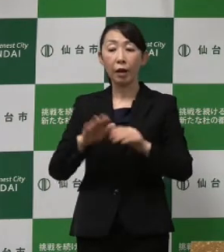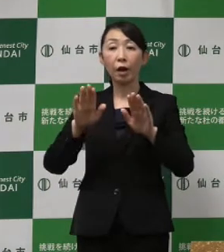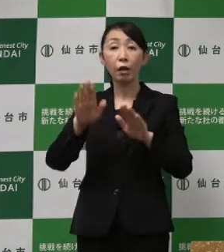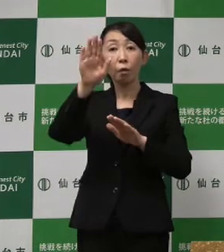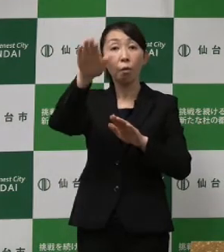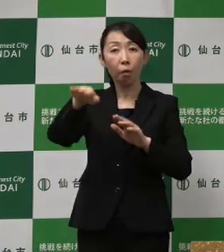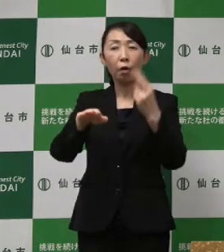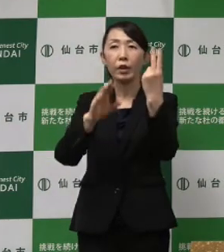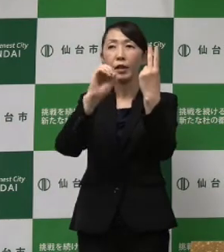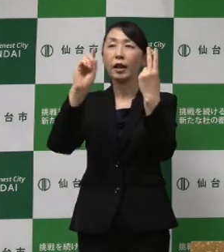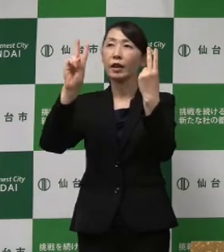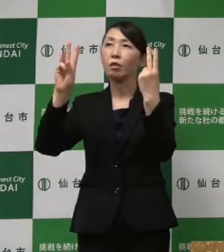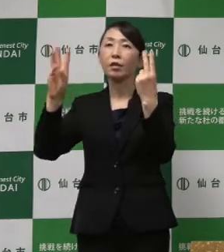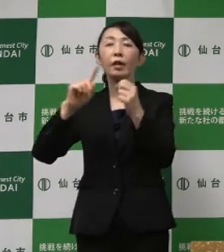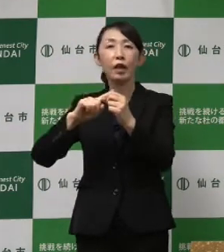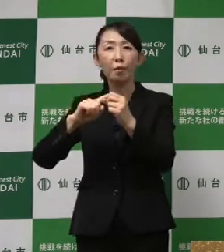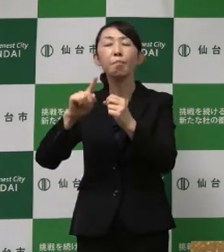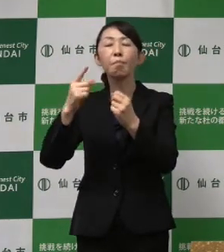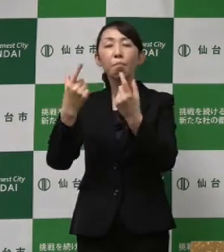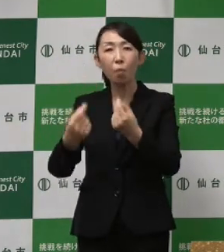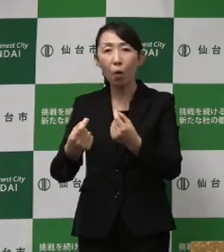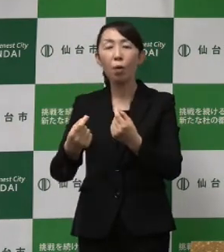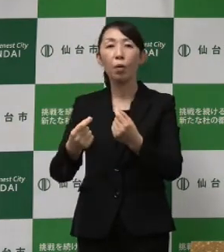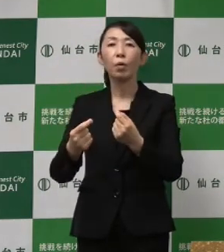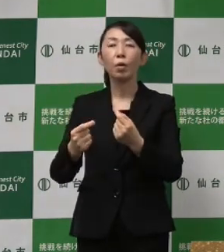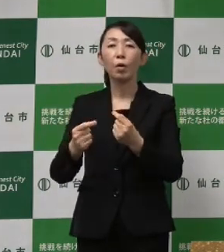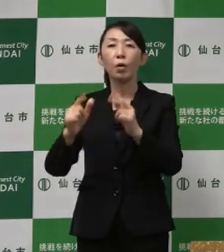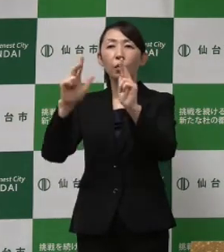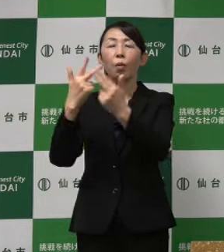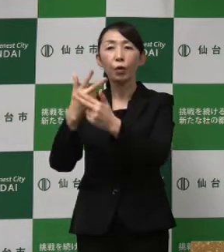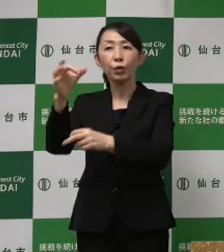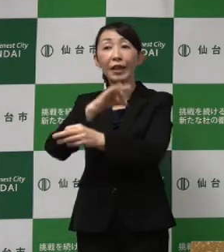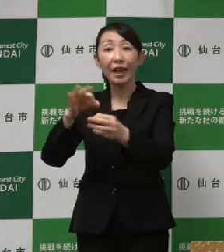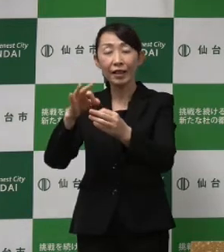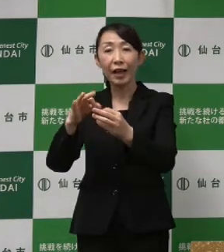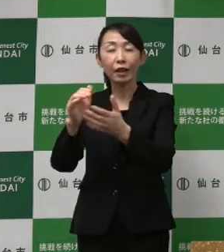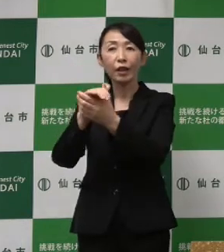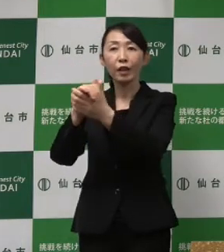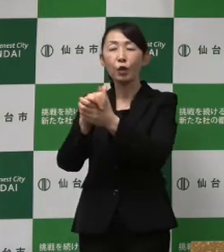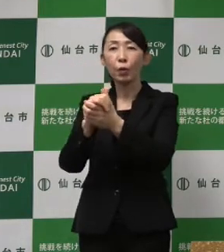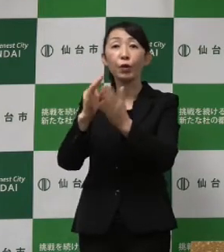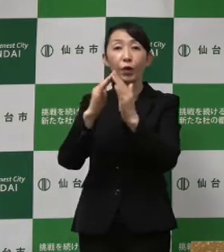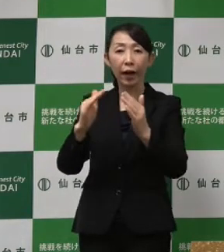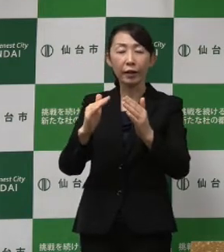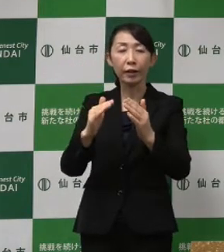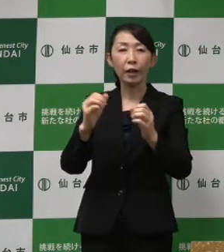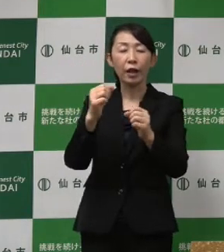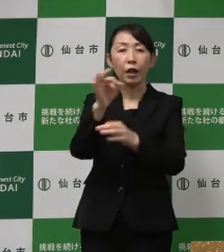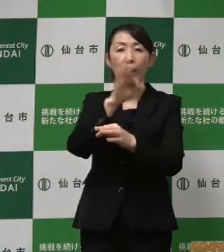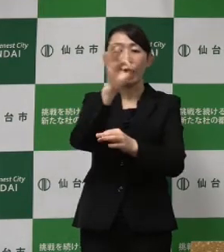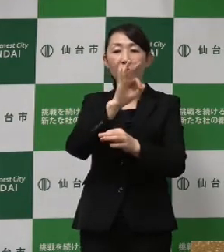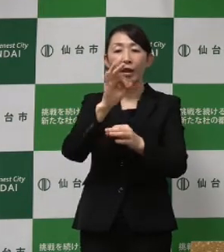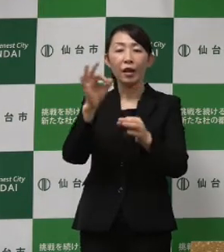ように東京連、それから商工会議所、また仙台経済同友会などの地元の経済団体です